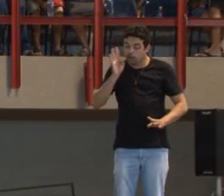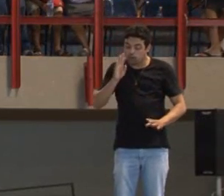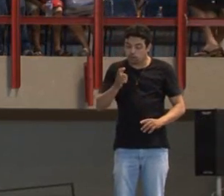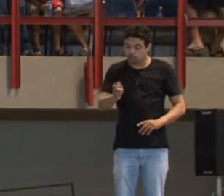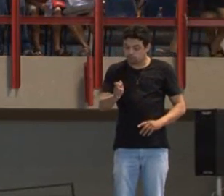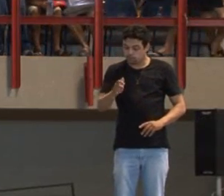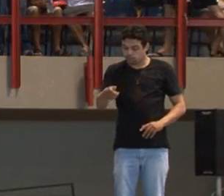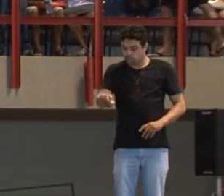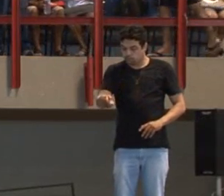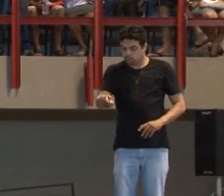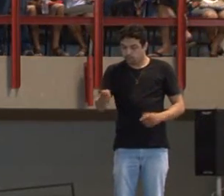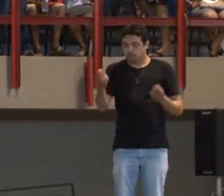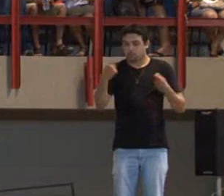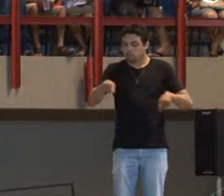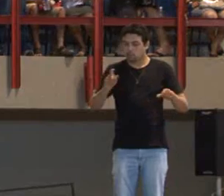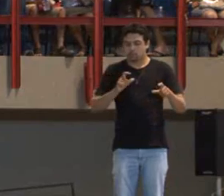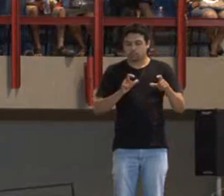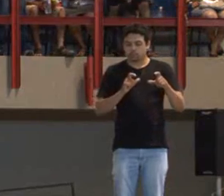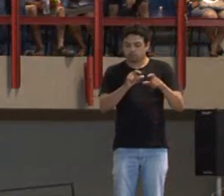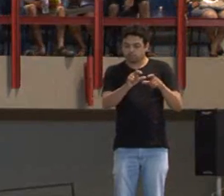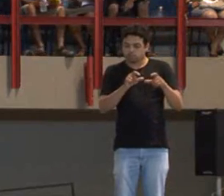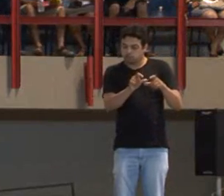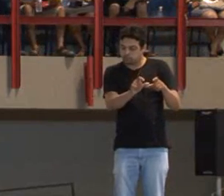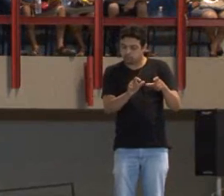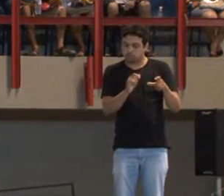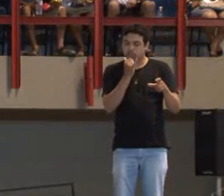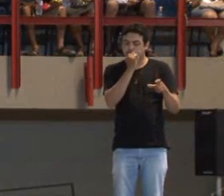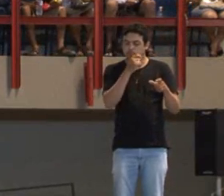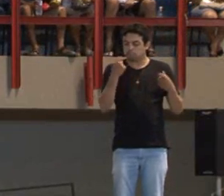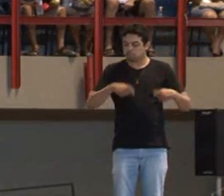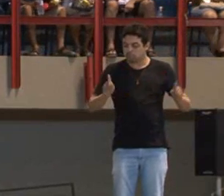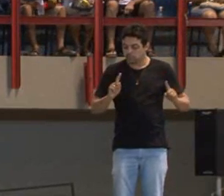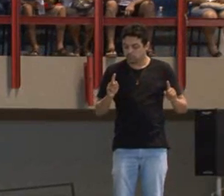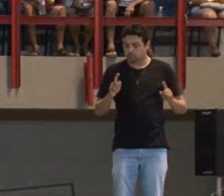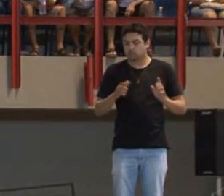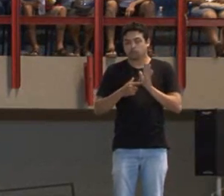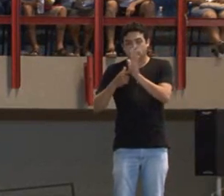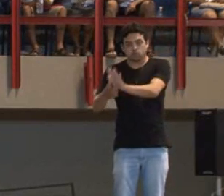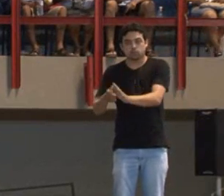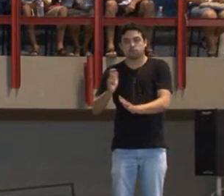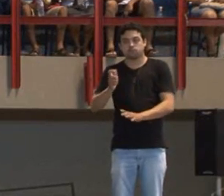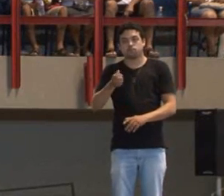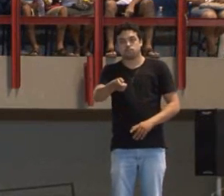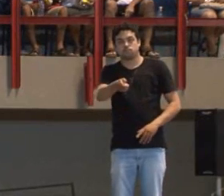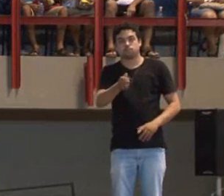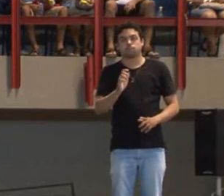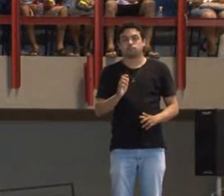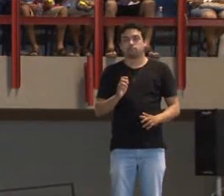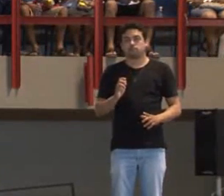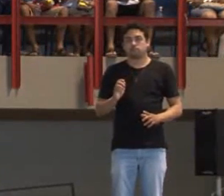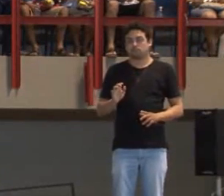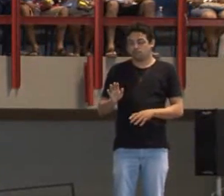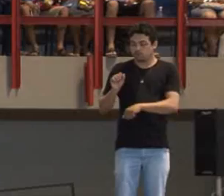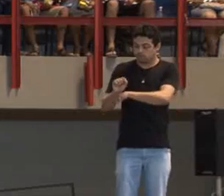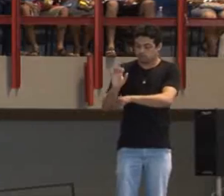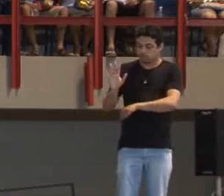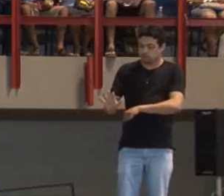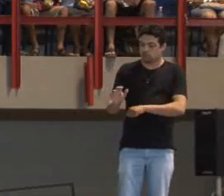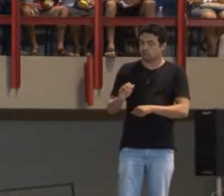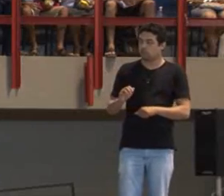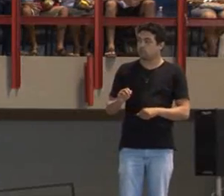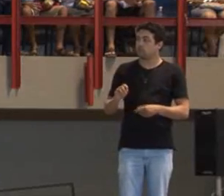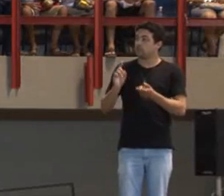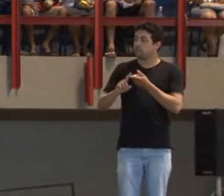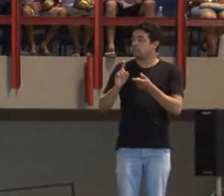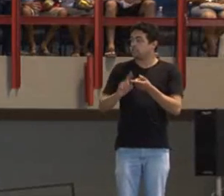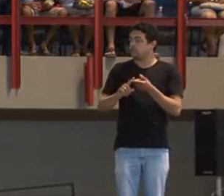legal. Não precisa de pilha para funcionar. Aí mostrei que balançava e tal. Ficou lá a lanterna.